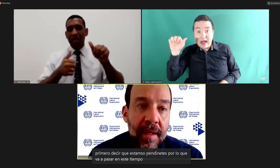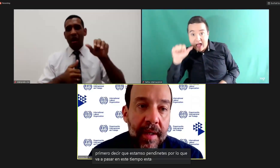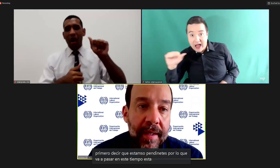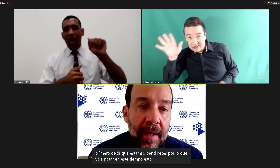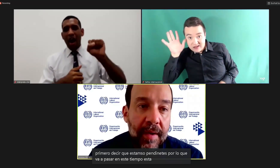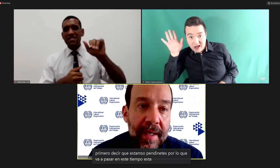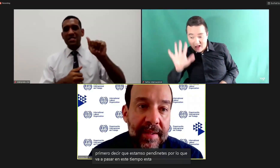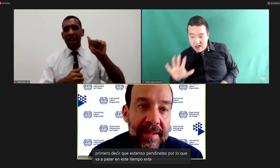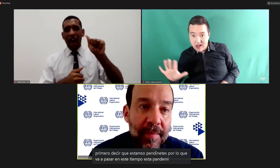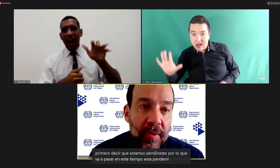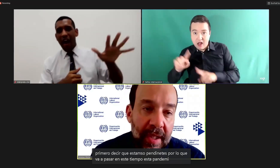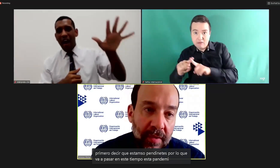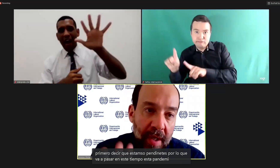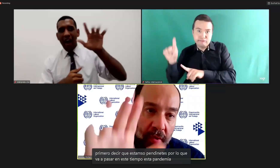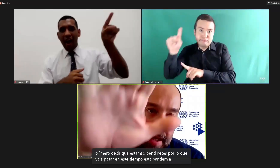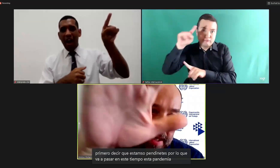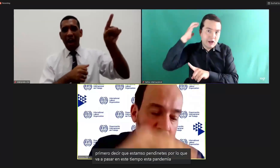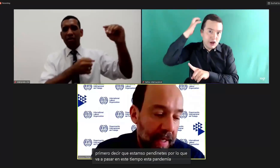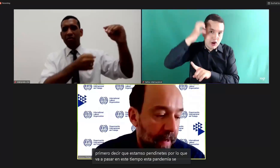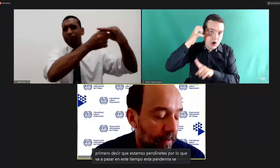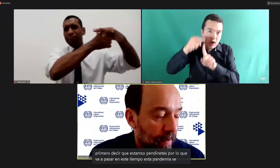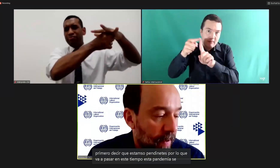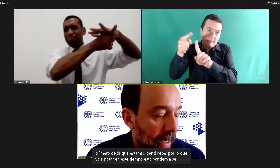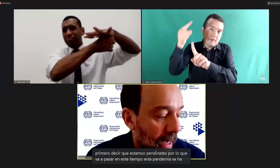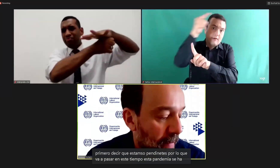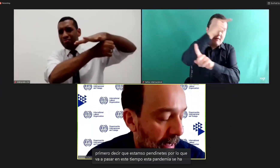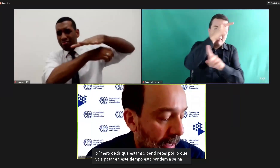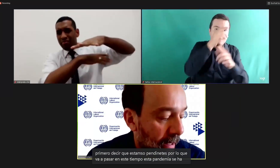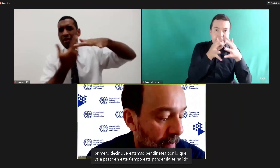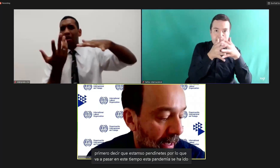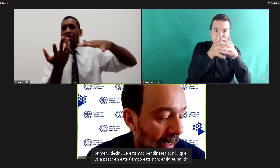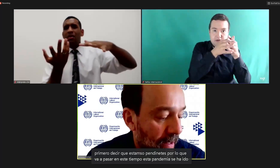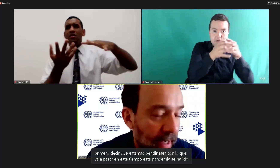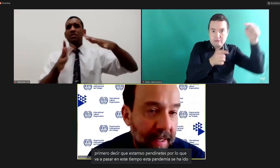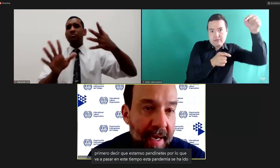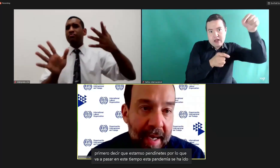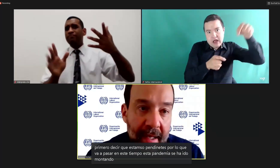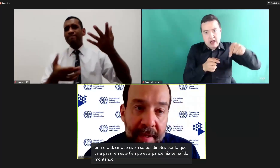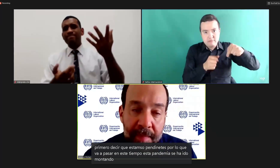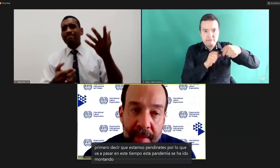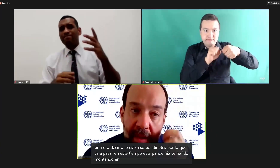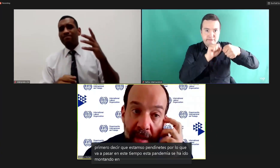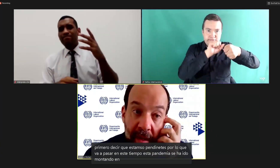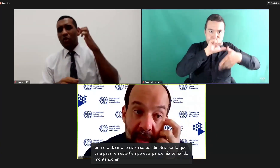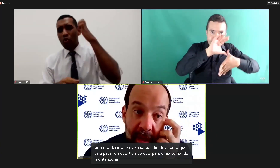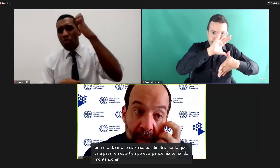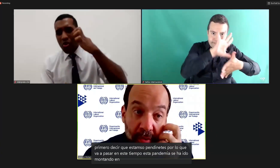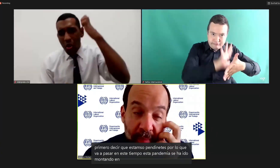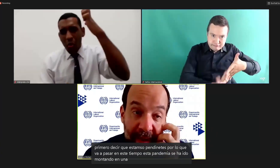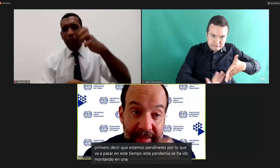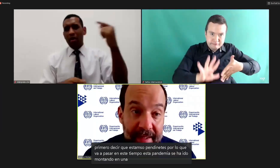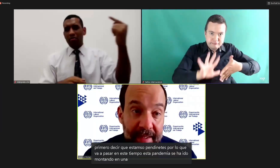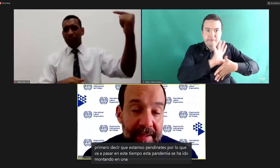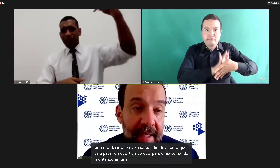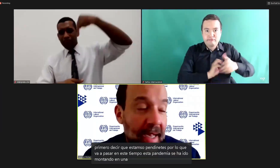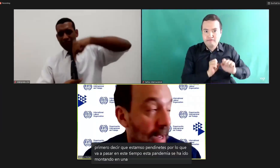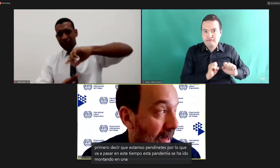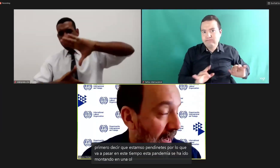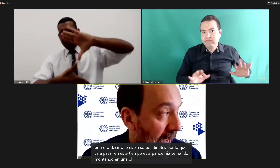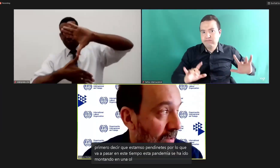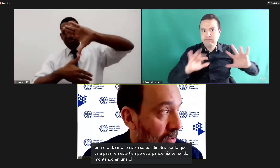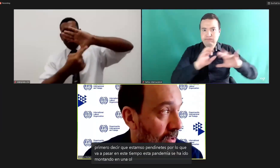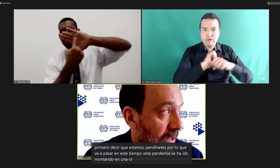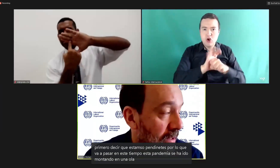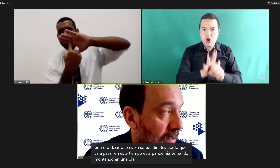Unidos y ahora se está montando la ola en América Latina y en el Caribe. Algunos países